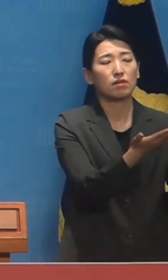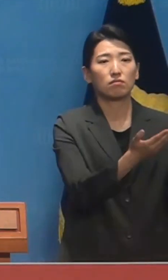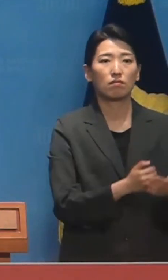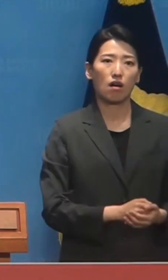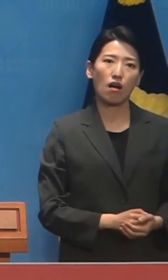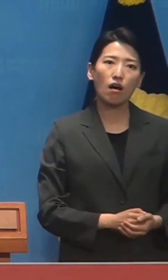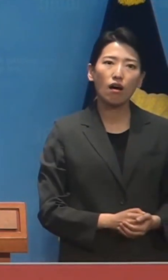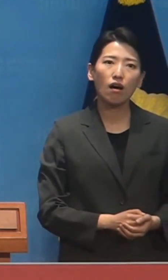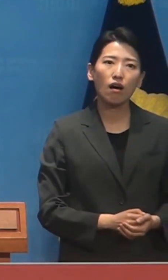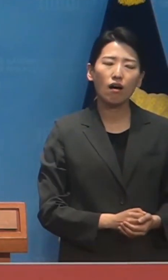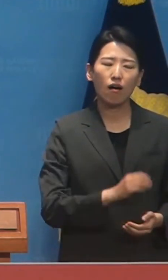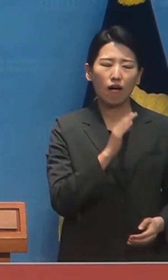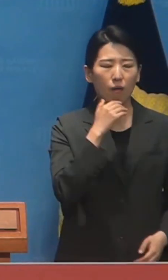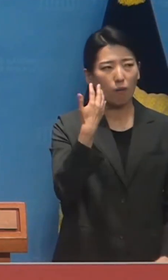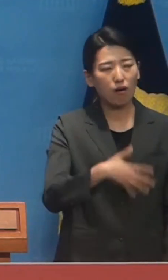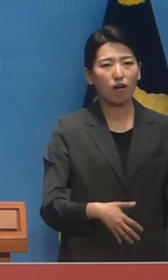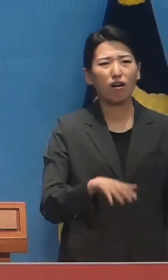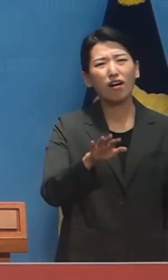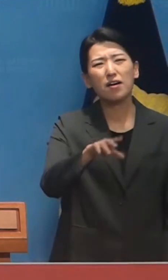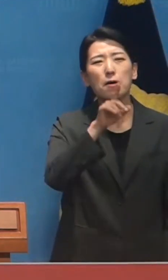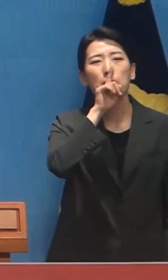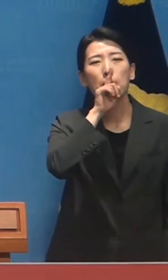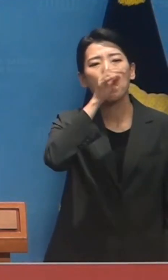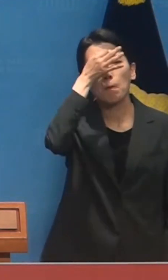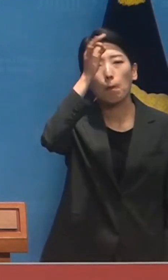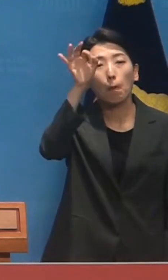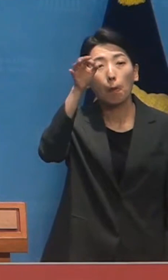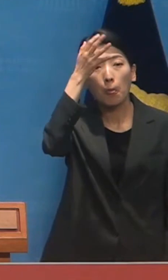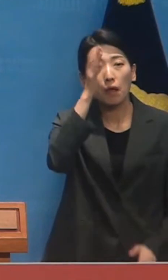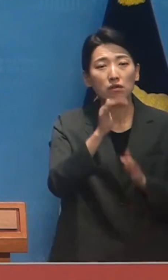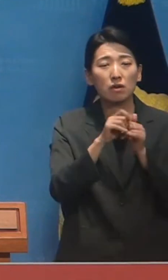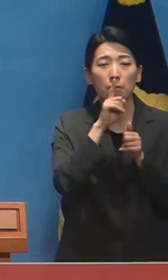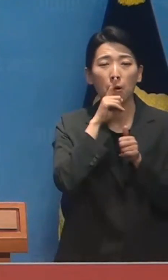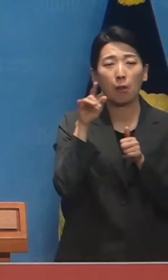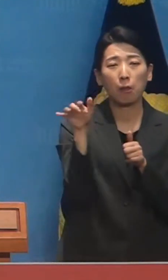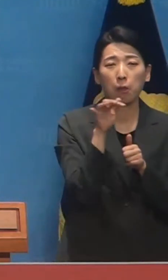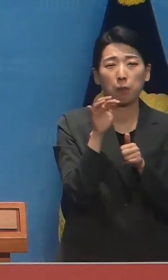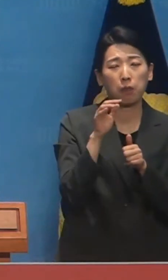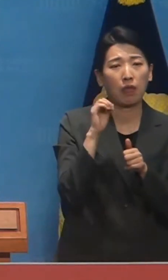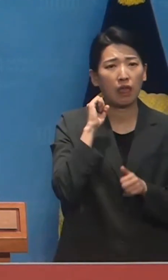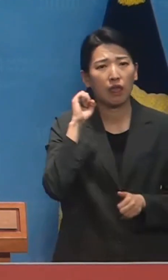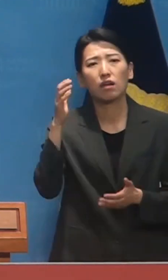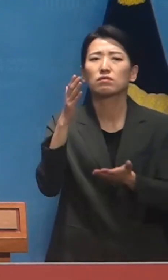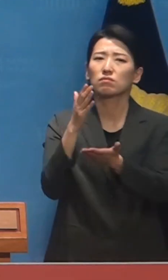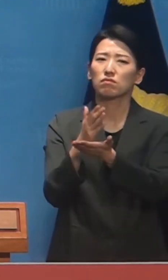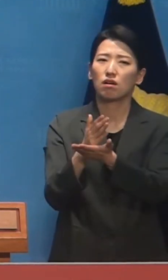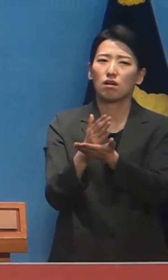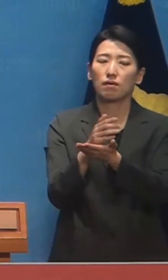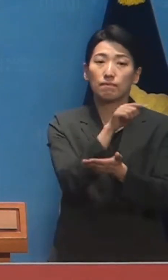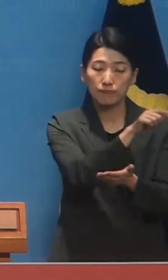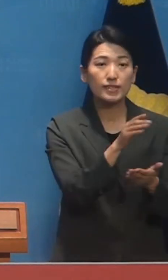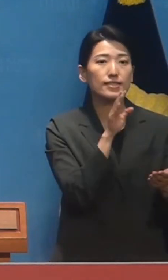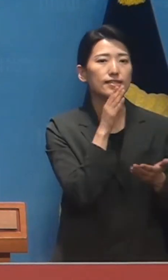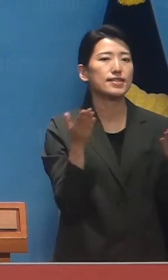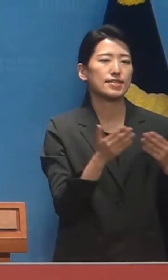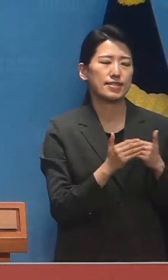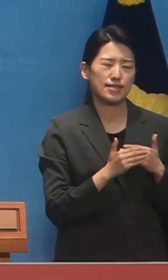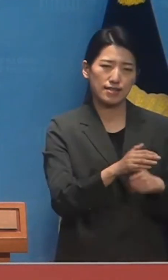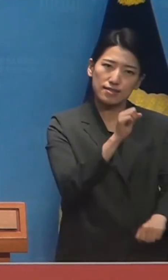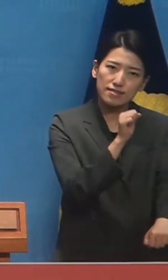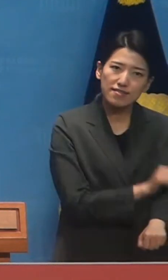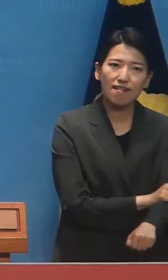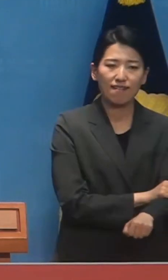말 잘하는 정치인이 아니라 정직한 정치인, 현장에서 검증된 경험과 도덕적